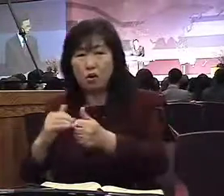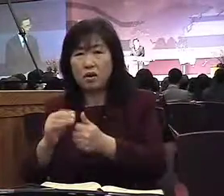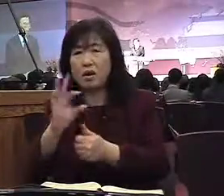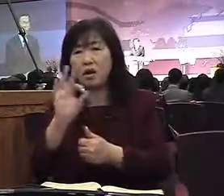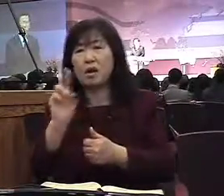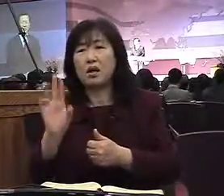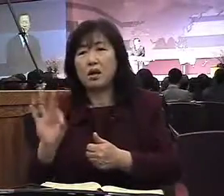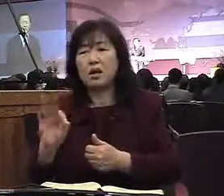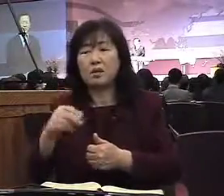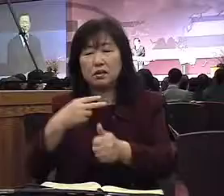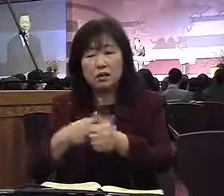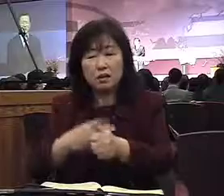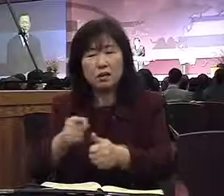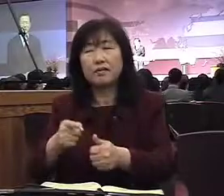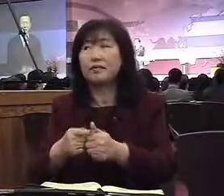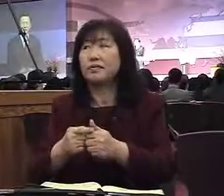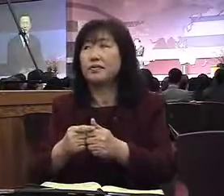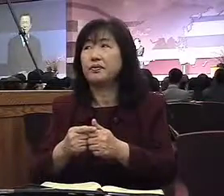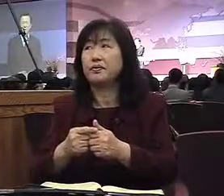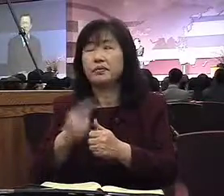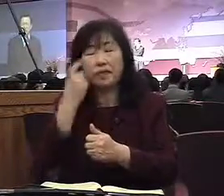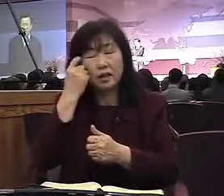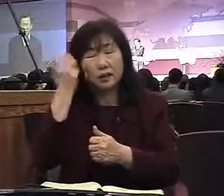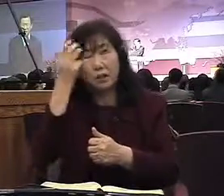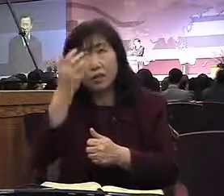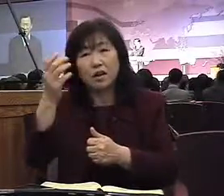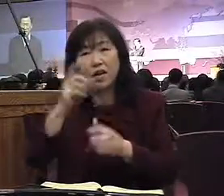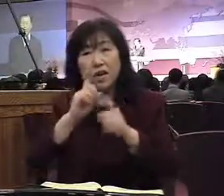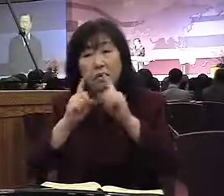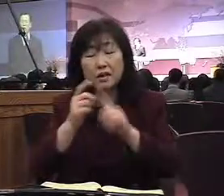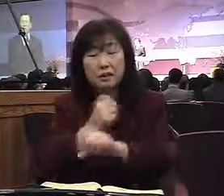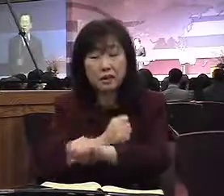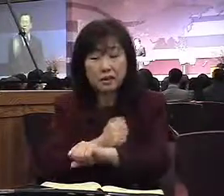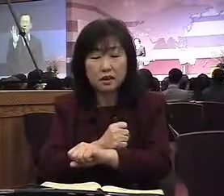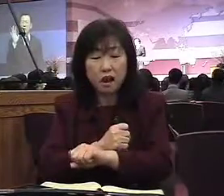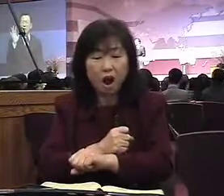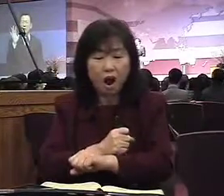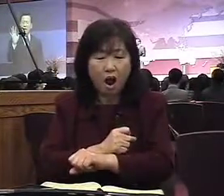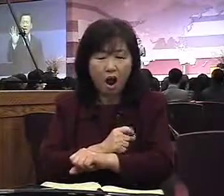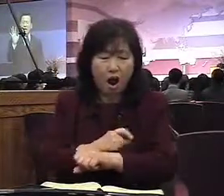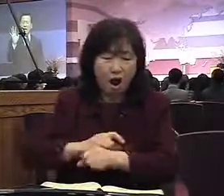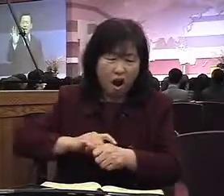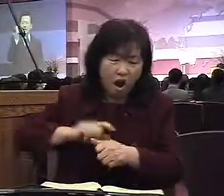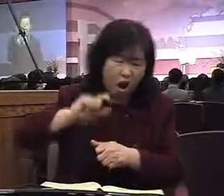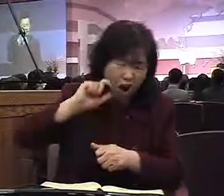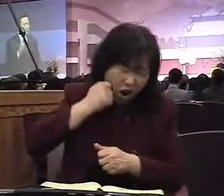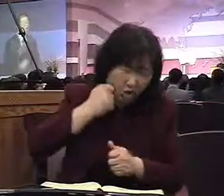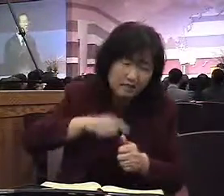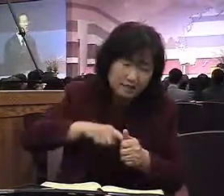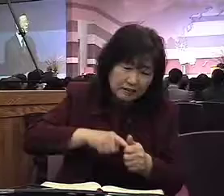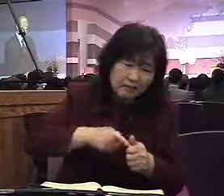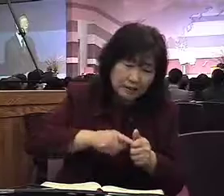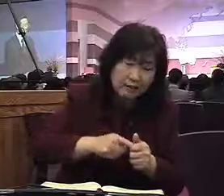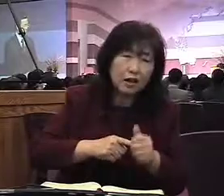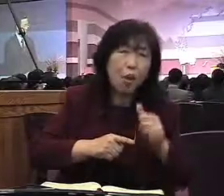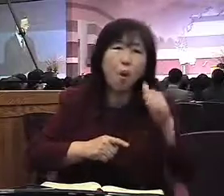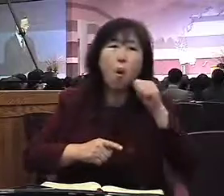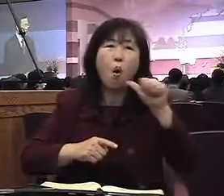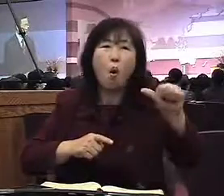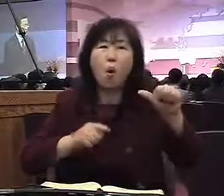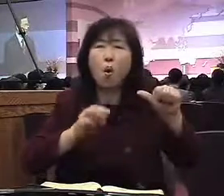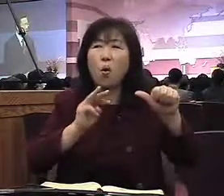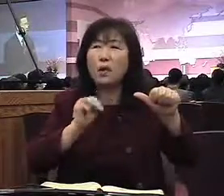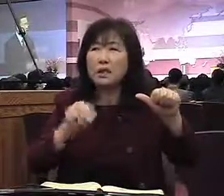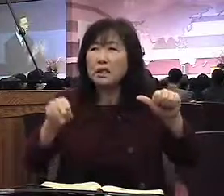선생님 잘 들어보세요. 성경에 말씀하시기를 억지로 오리를 가게 하는 자에게 심리를 동행하라고